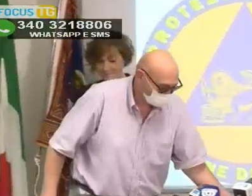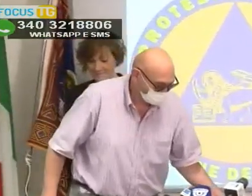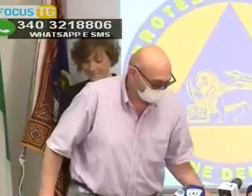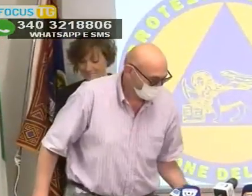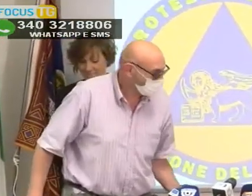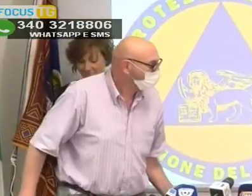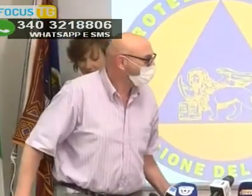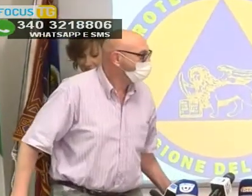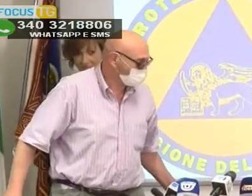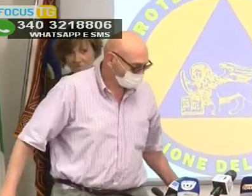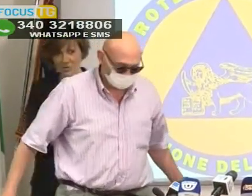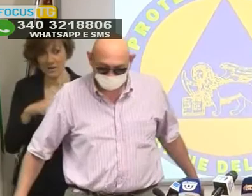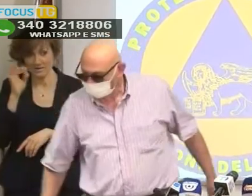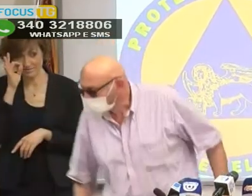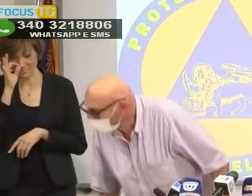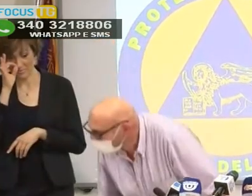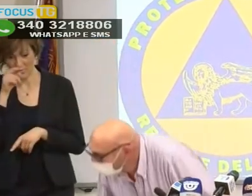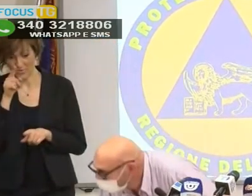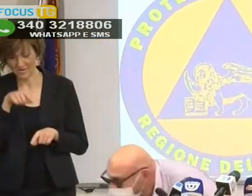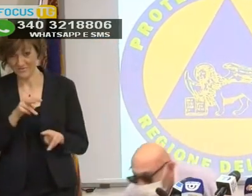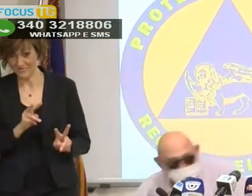è? Dove è? Treviso?